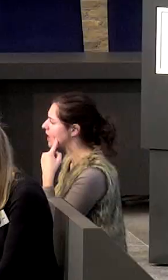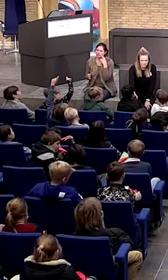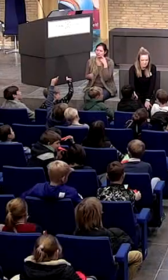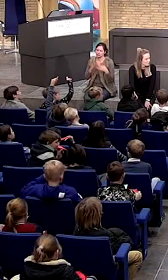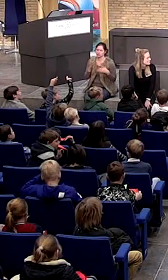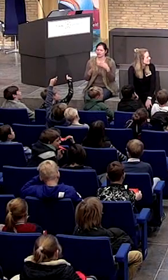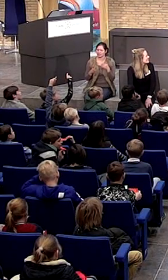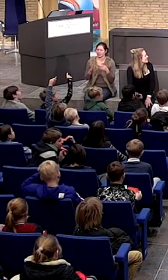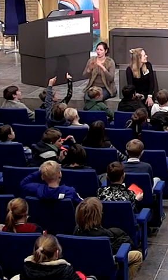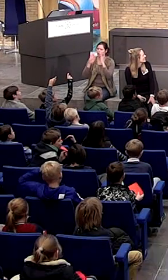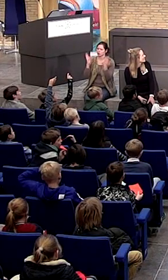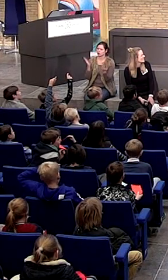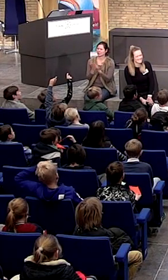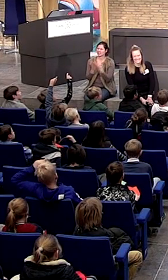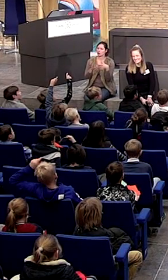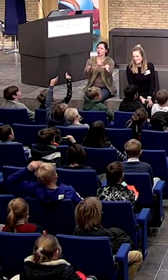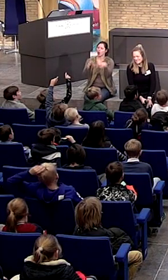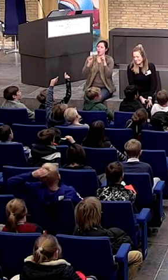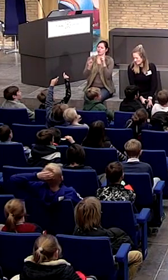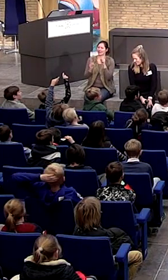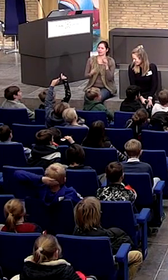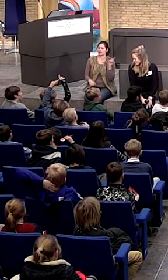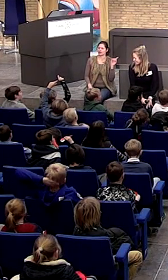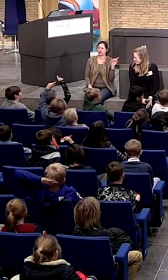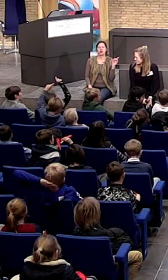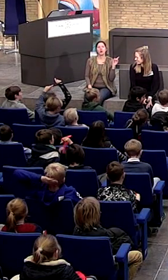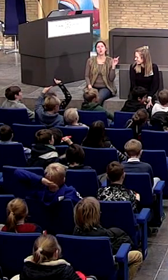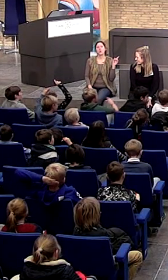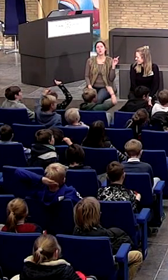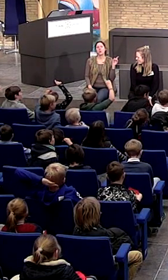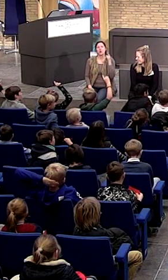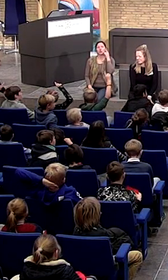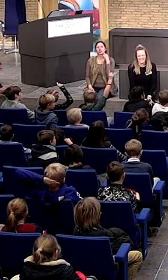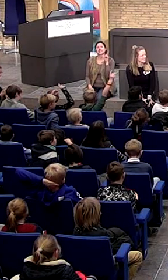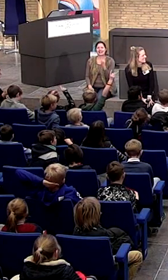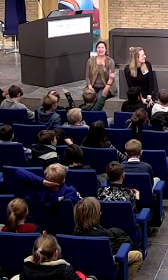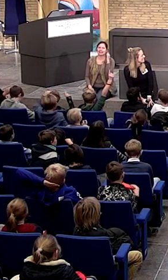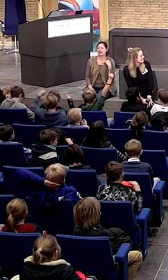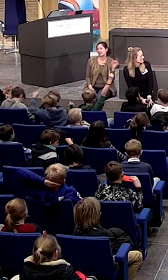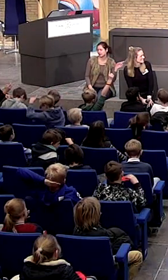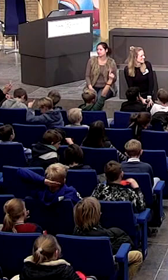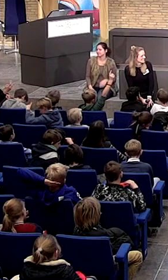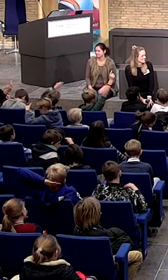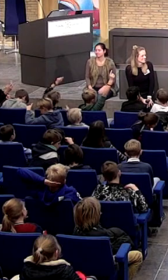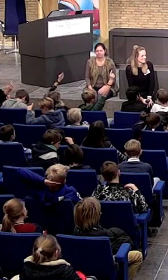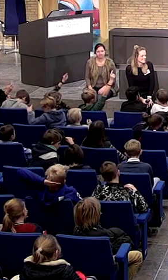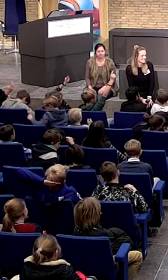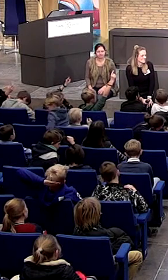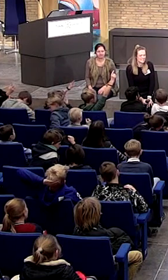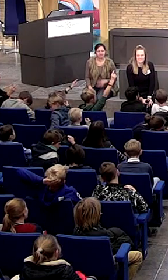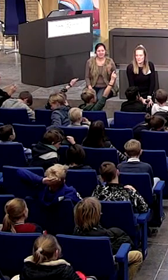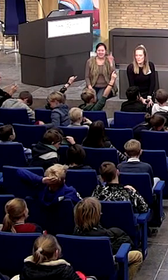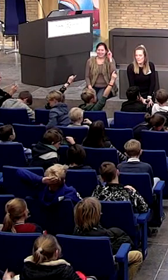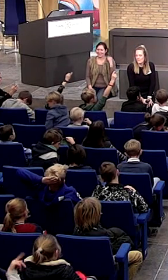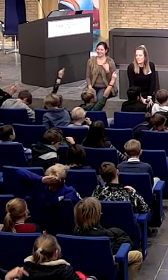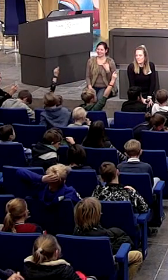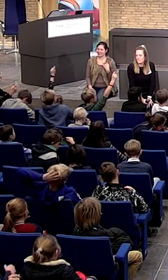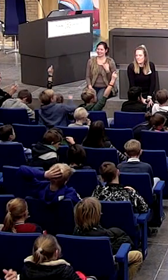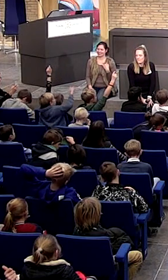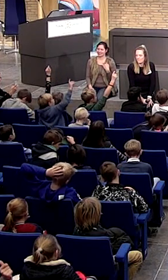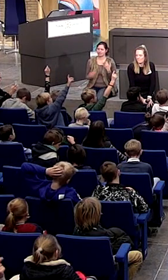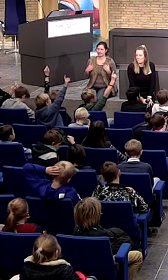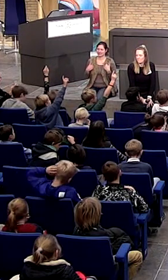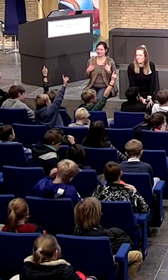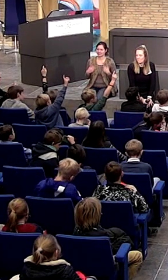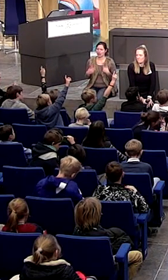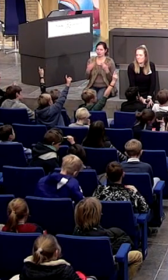wereld overnemen? Ja, dat is. Ik denk dat die kans heel klein is. Ik denk dat mensen uiteindelijk wel aan het roer blijven zitten.